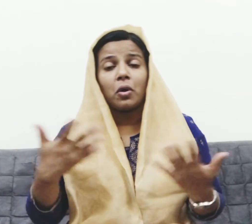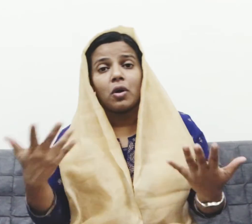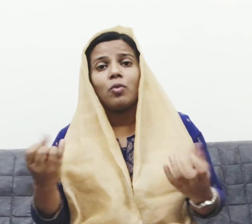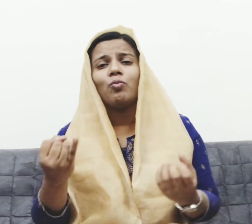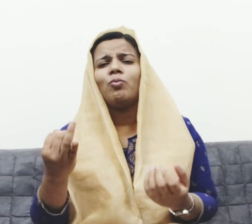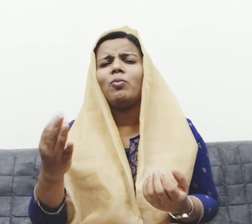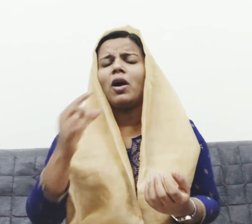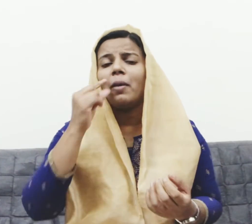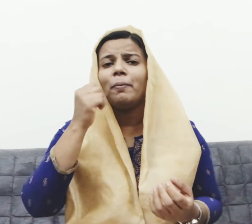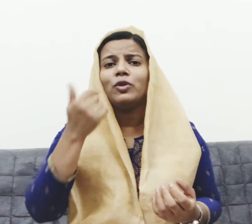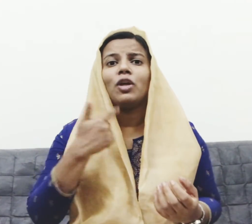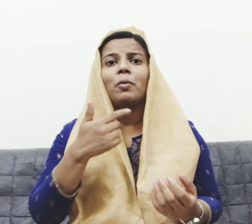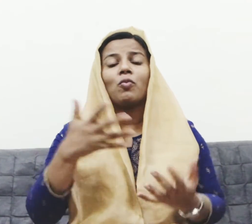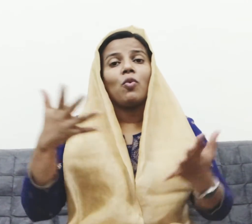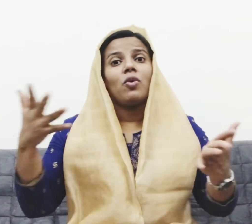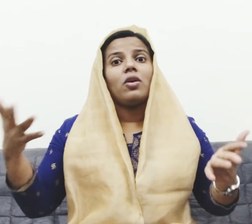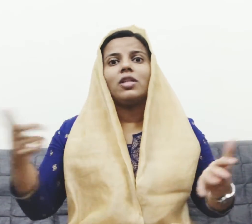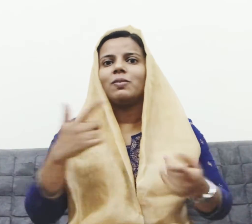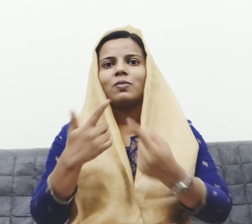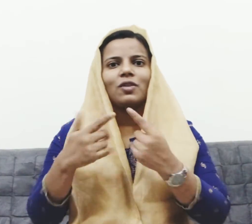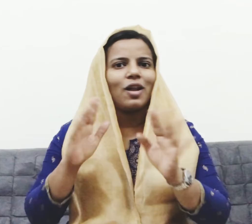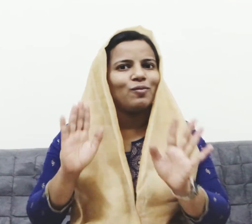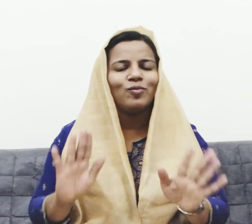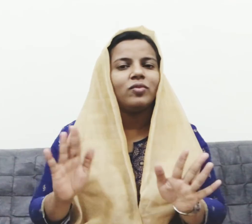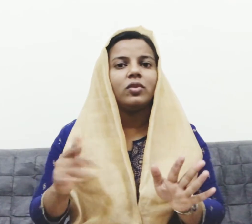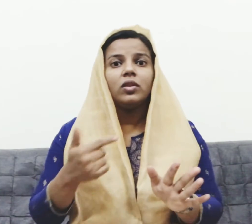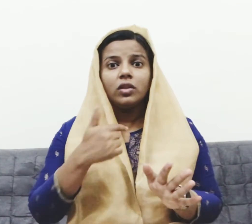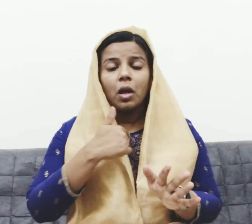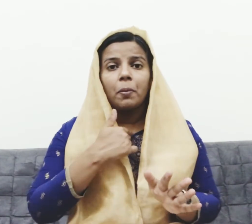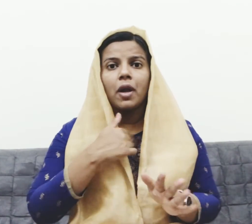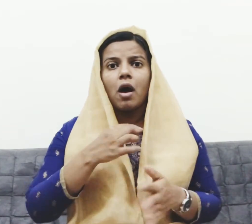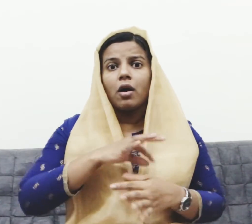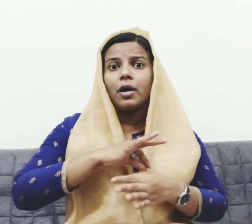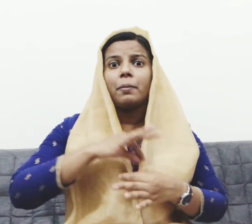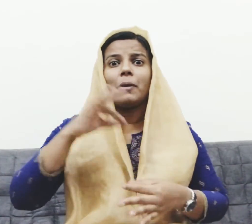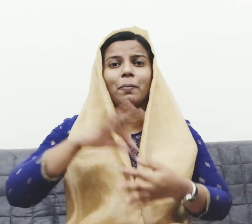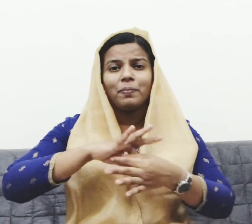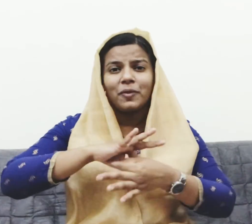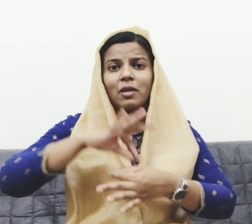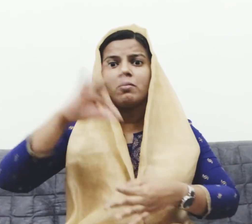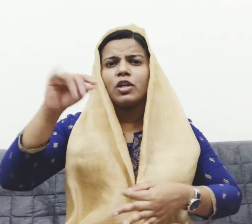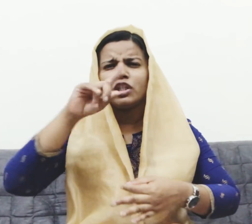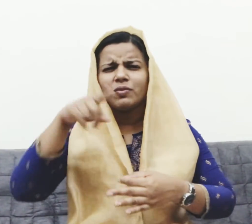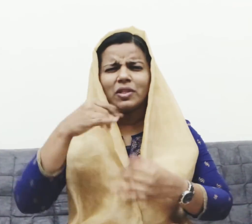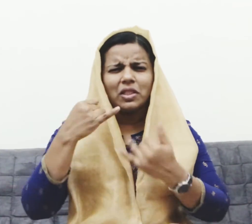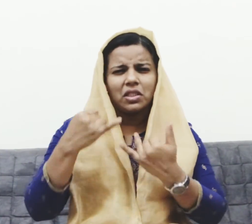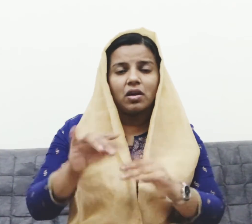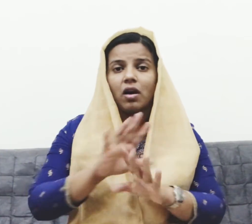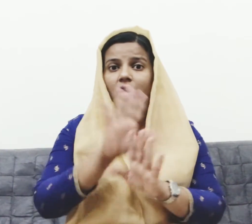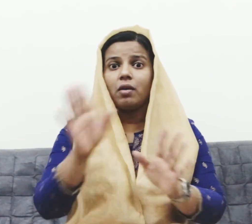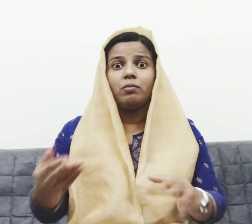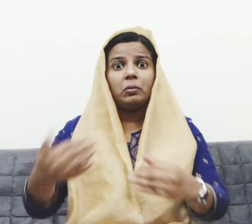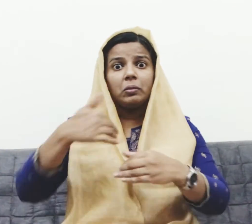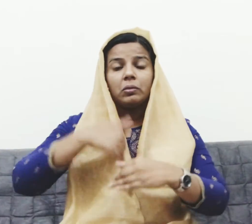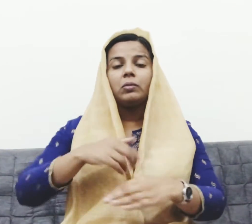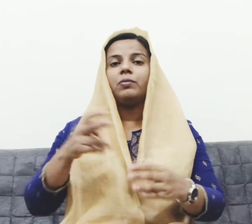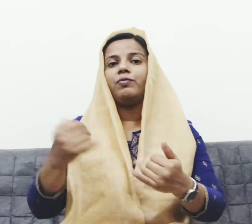താല്പര്യങ്ങളുള്ളവർ, പലരുമായിട്ടാണ് നമ്മുടെ കോൺവെർസേഷൻ നടക്കുന്നത്. പക്ഷേ അമൻ, നമ്മുടെ ആത്മീയ ജീവിതത്തെ മലിനപ്പെടുത്തുന്നതായി ഒന്നും നമ്മുടെ അകത്ത് കയറാൻ